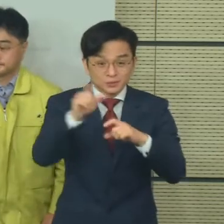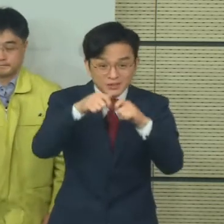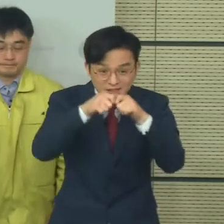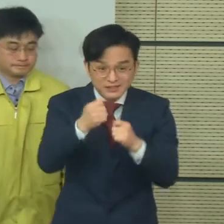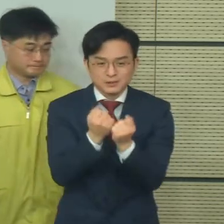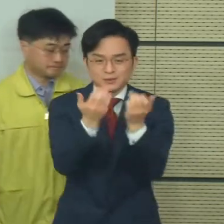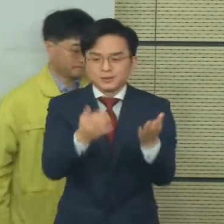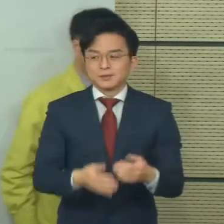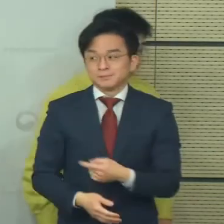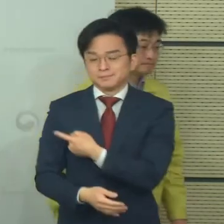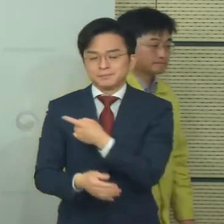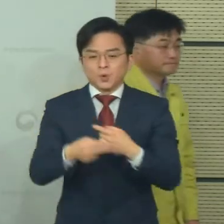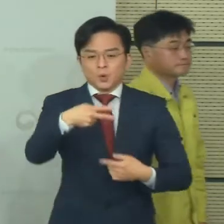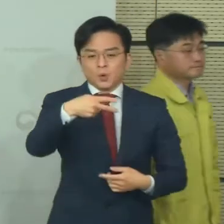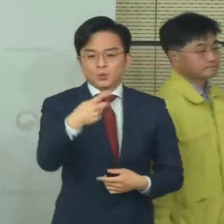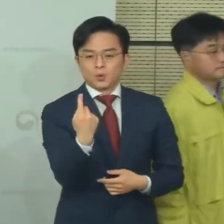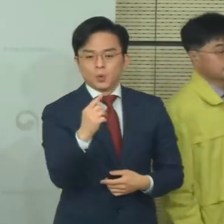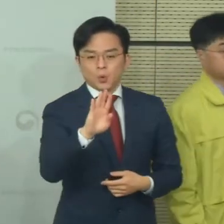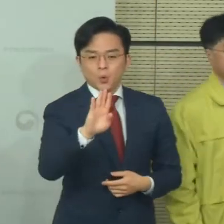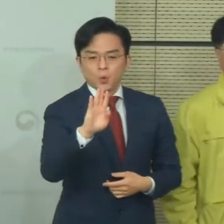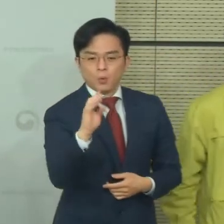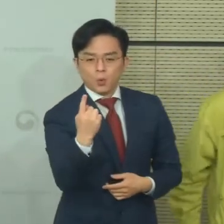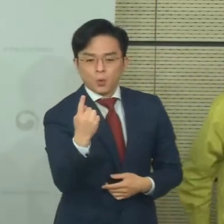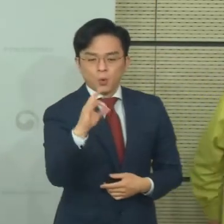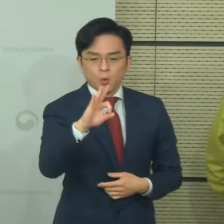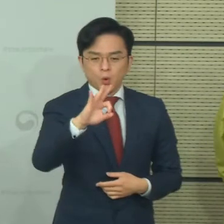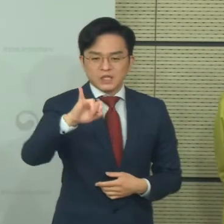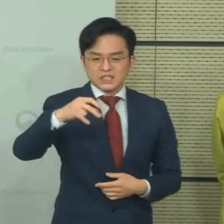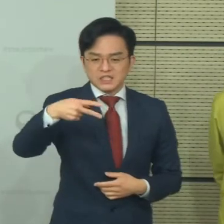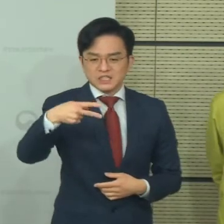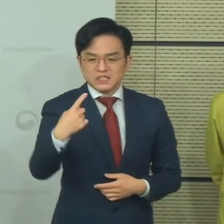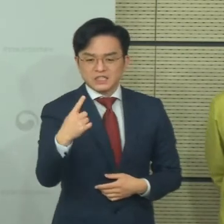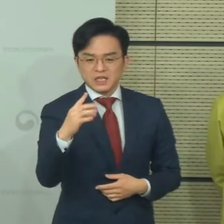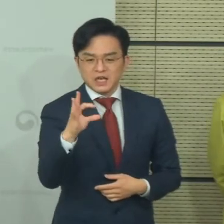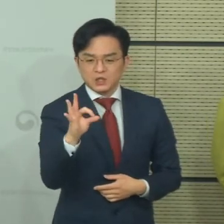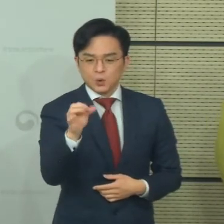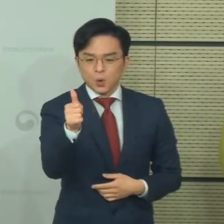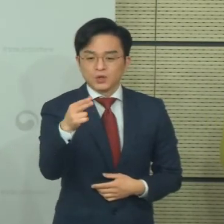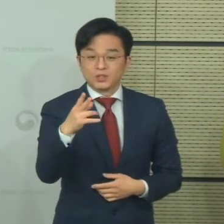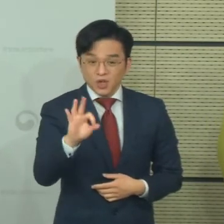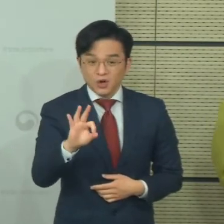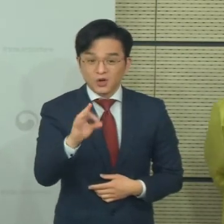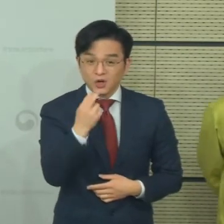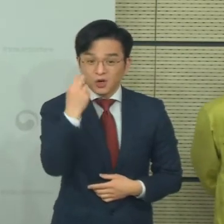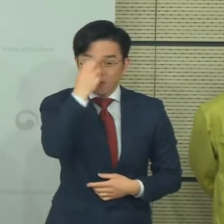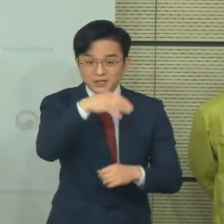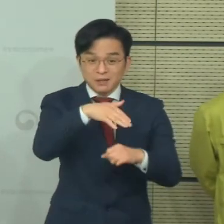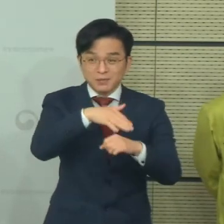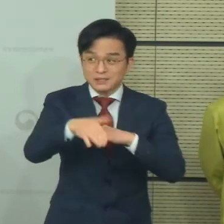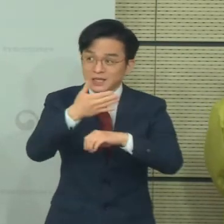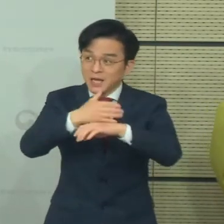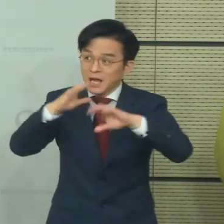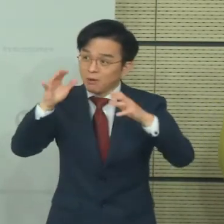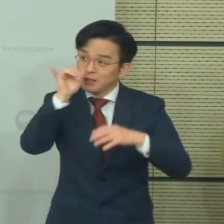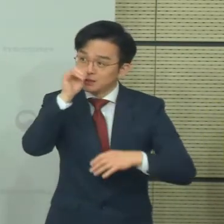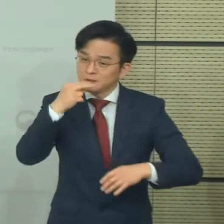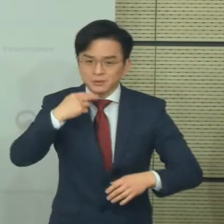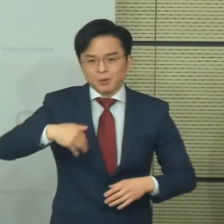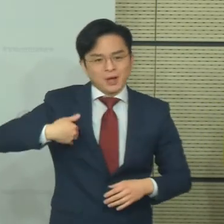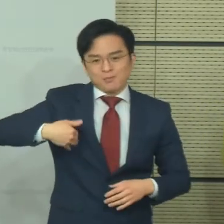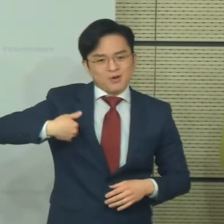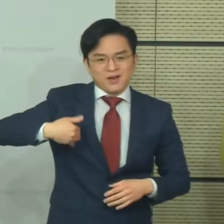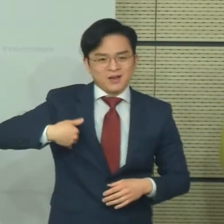예, 도보 이동형 검진 쪽은 외국 사례는 잘 모르겠습니다. 제가 그런 걸 파악하고 있는 게 아니기 때문에 다만 이제